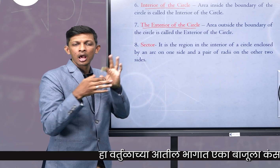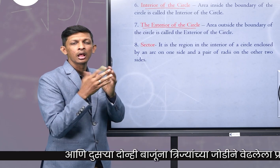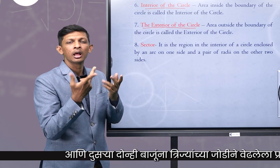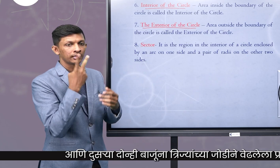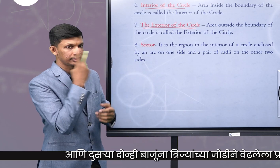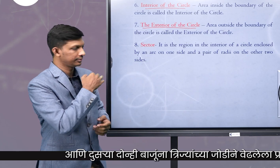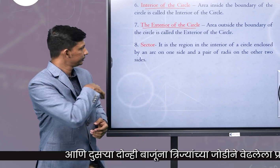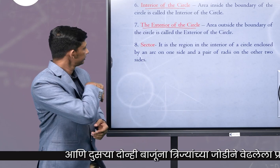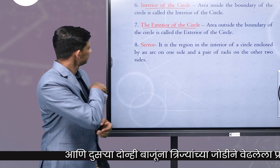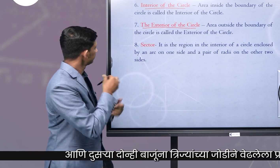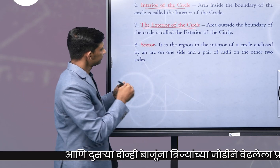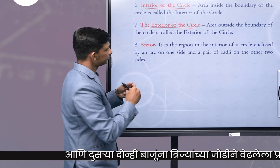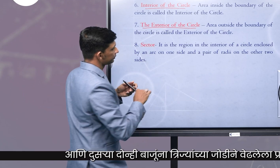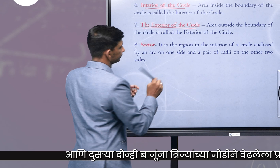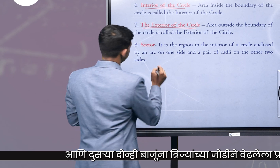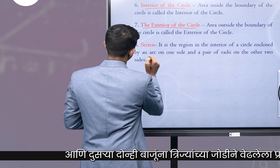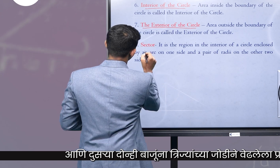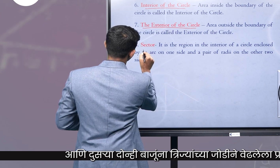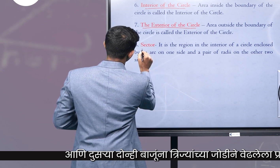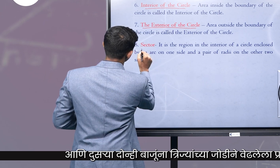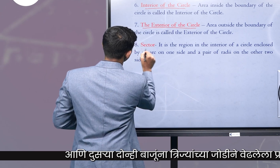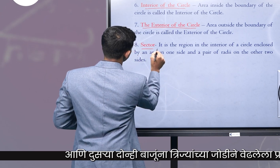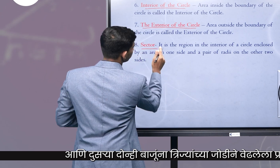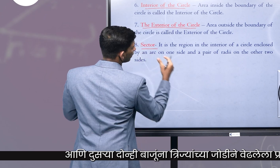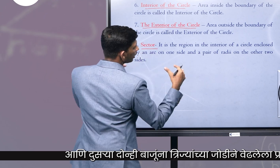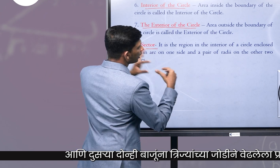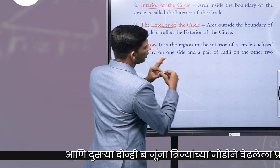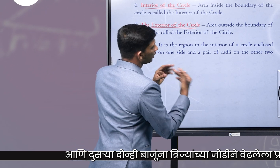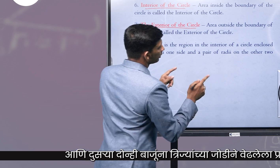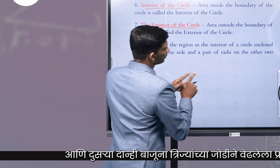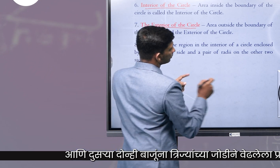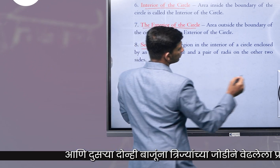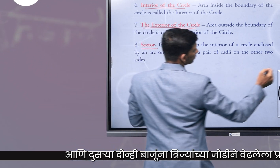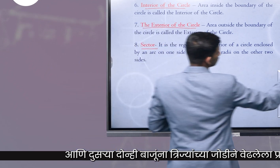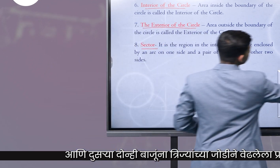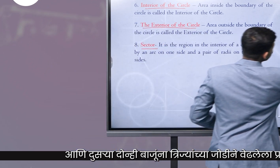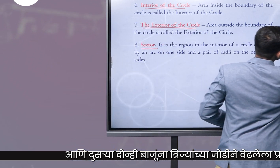आणि दुसऱ्या दोन्ही बाजूंना त्रिज्यांच्या जोडीने वेढलेला प्रदेश आहे.